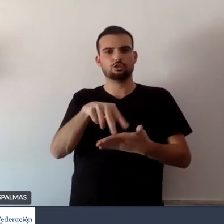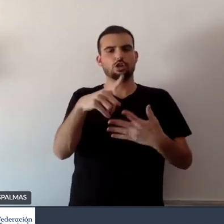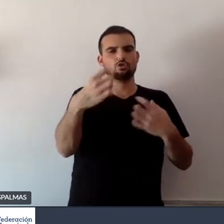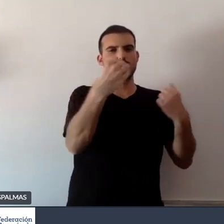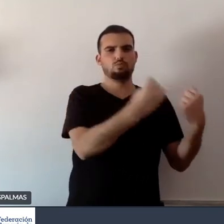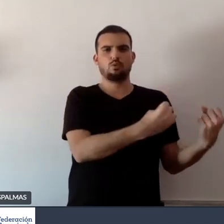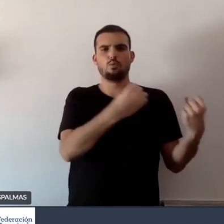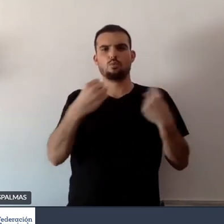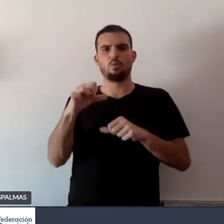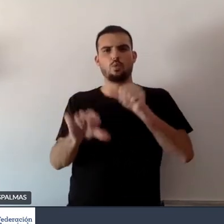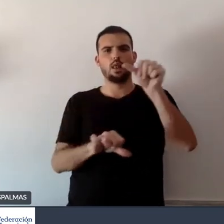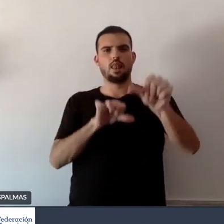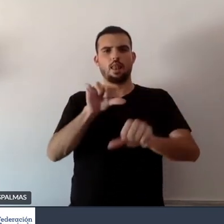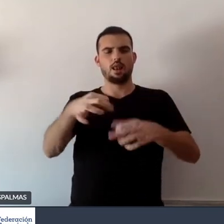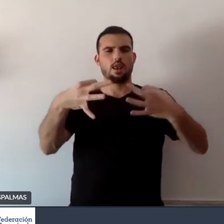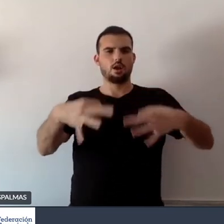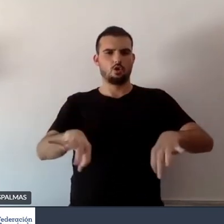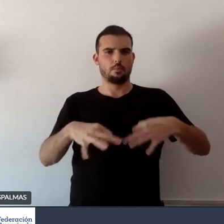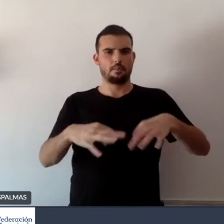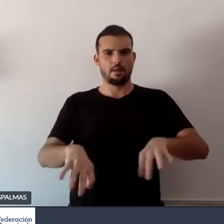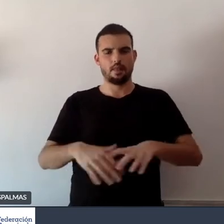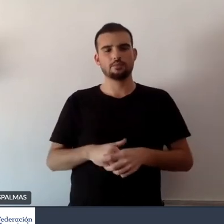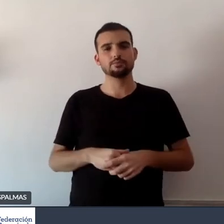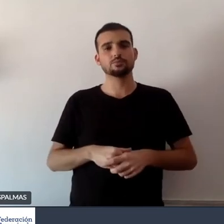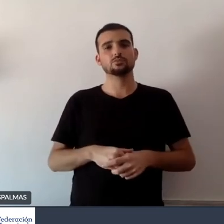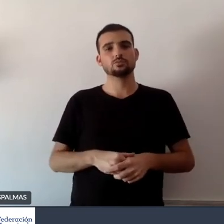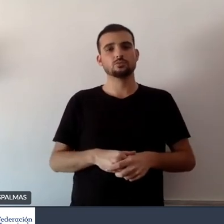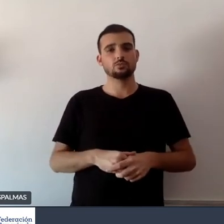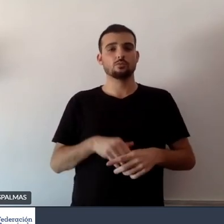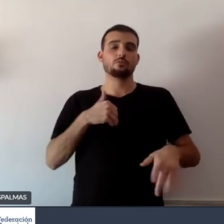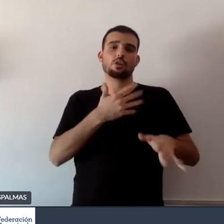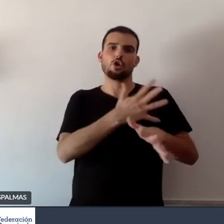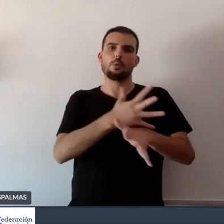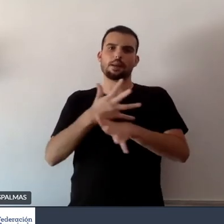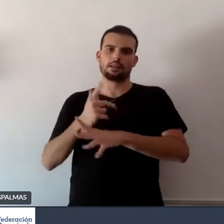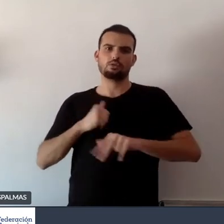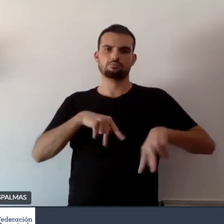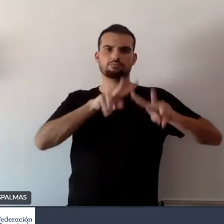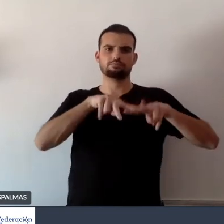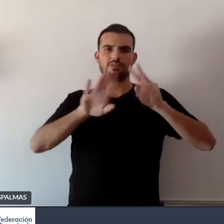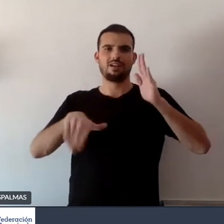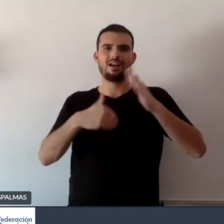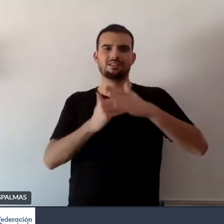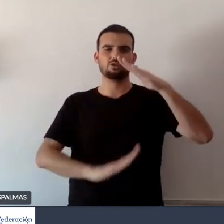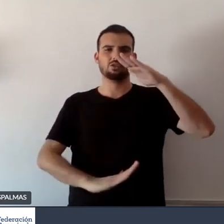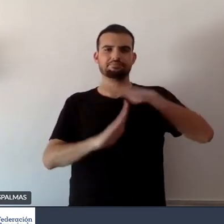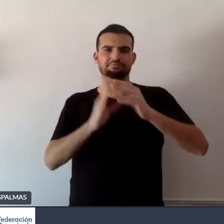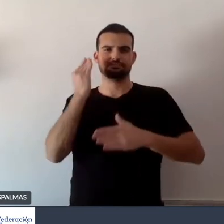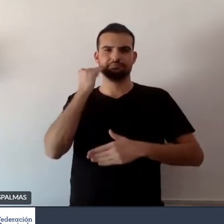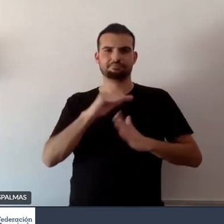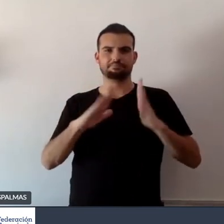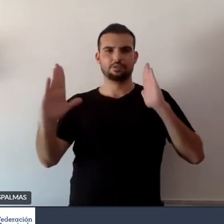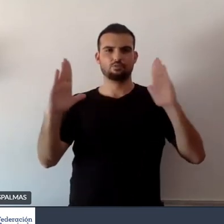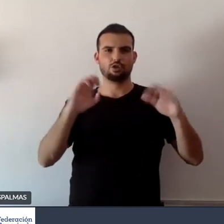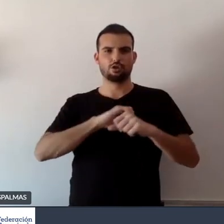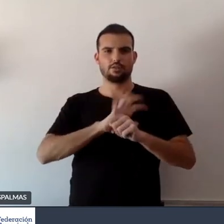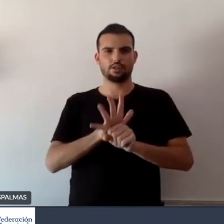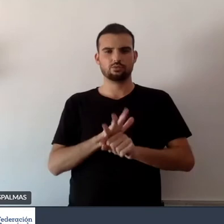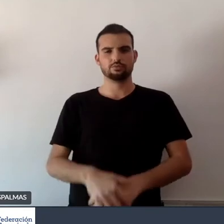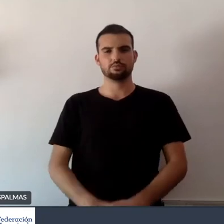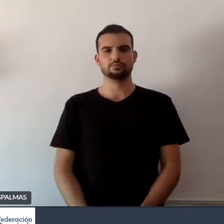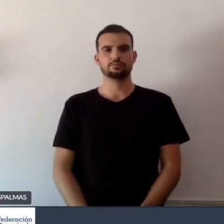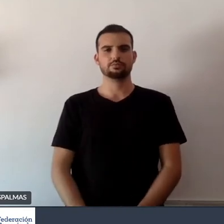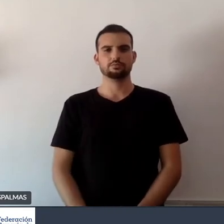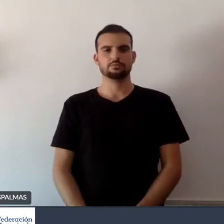durante la liga regular, ¿no? En los partidos evidentemente analizados hasta que ha habido el parón este del coronavirus. Pues sin